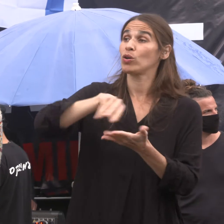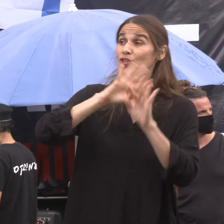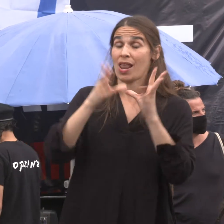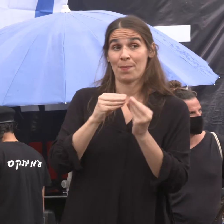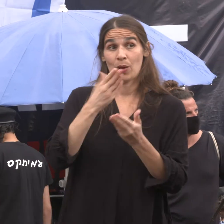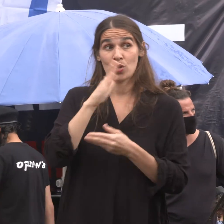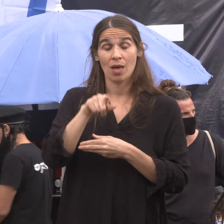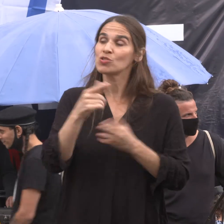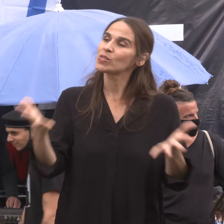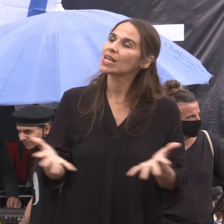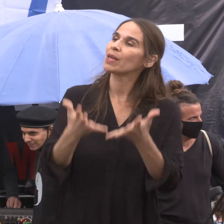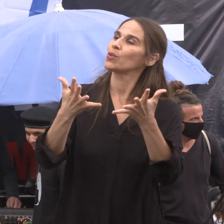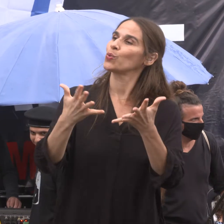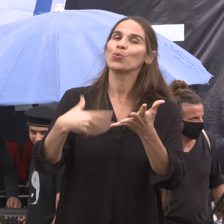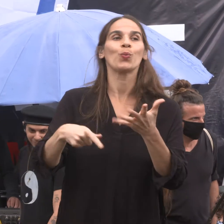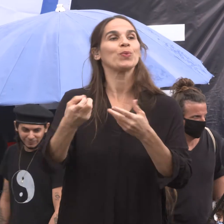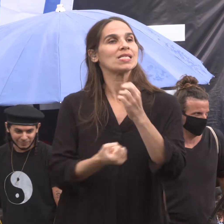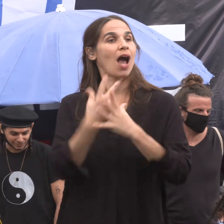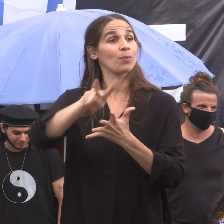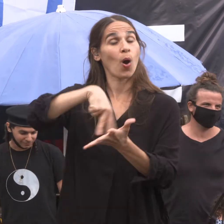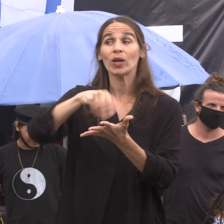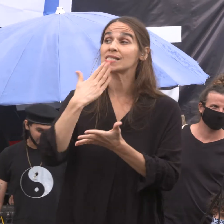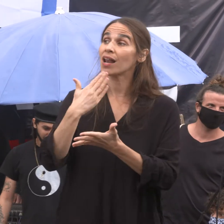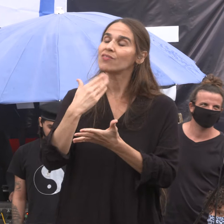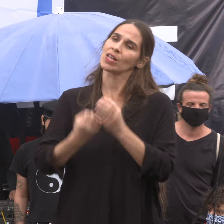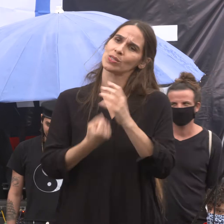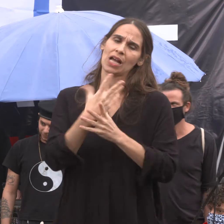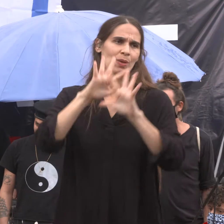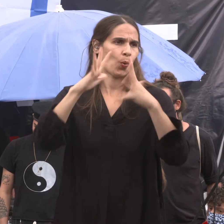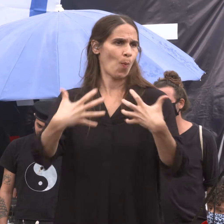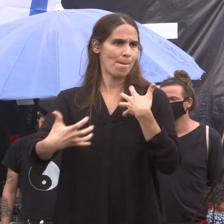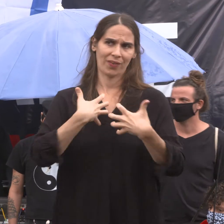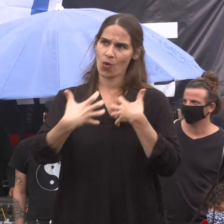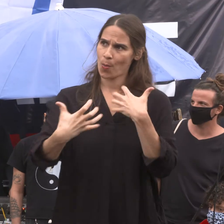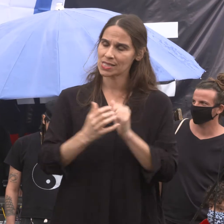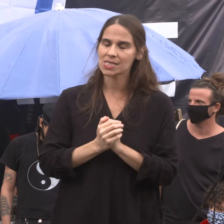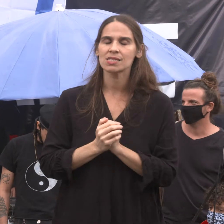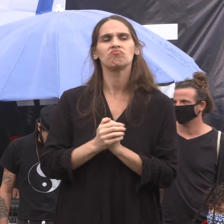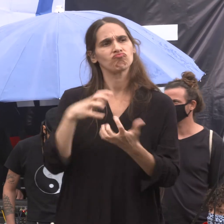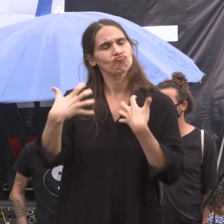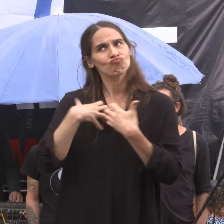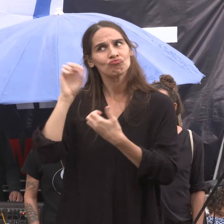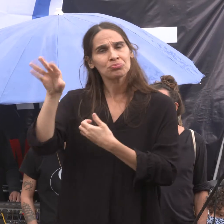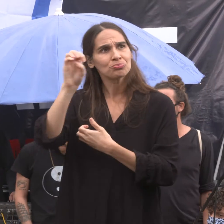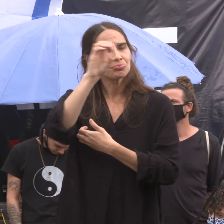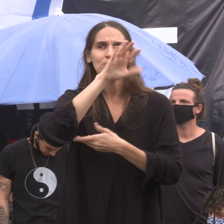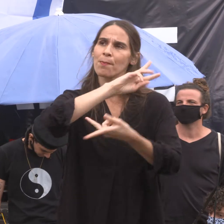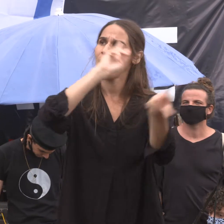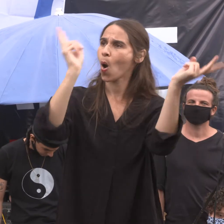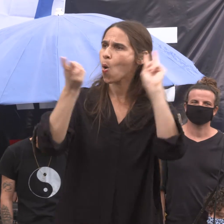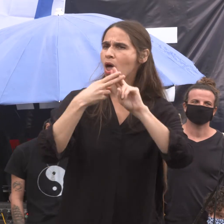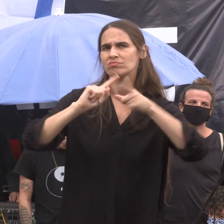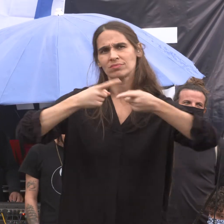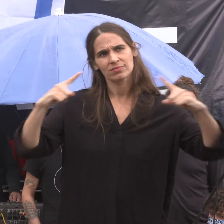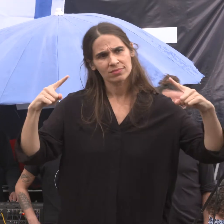שעוסק בקידום יצירת מחול ישראלית, ואני יוצרת בתחום הפרפורמנס. הופעתי לא מעט על במות בעולם